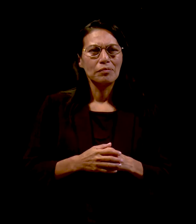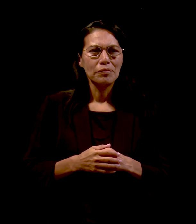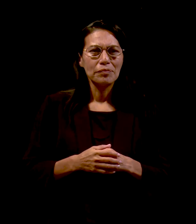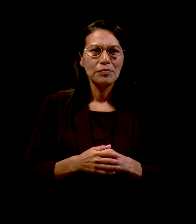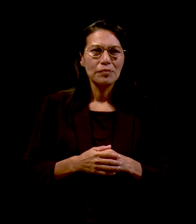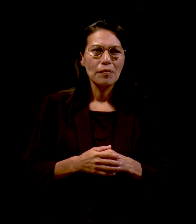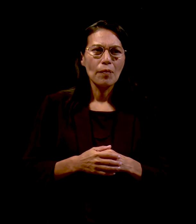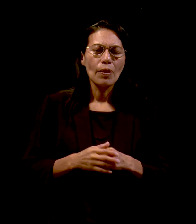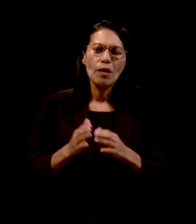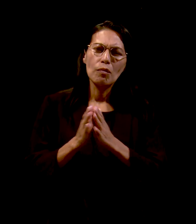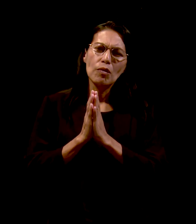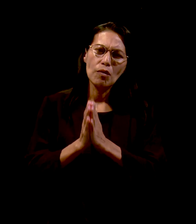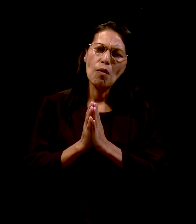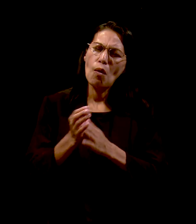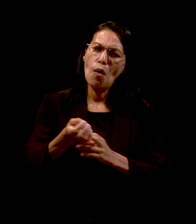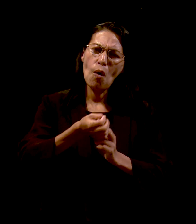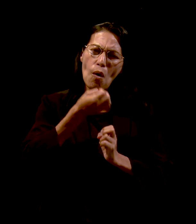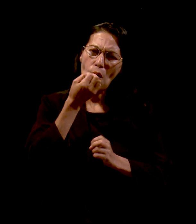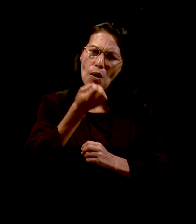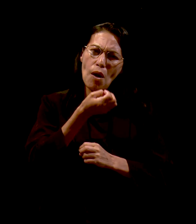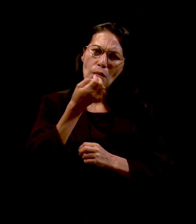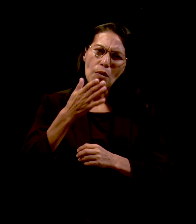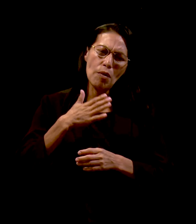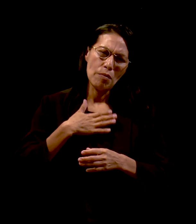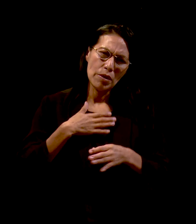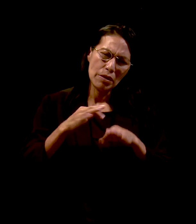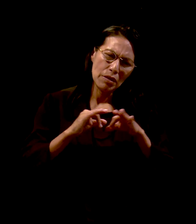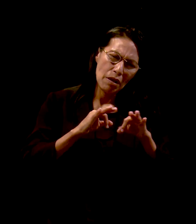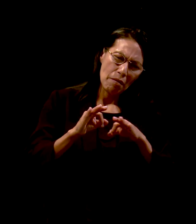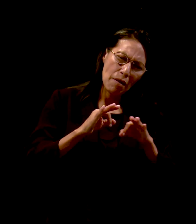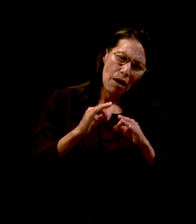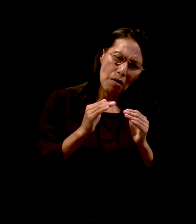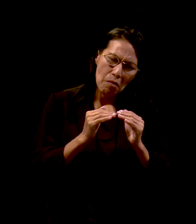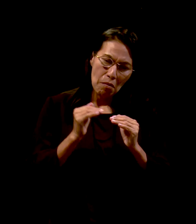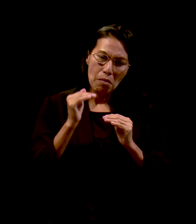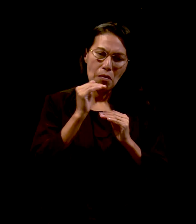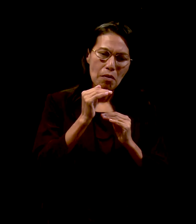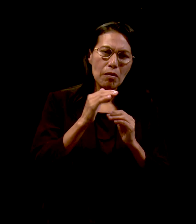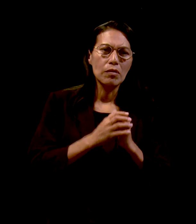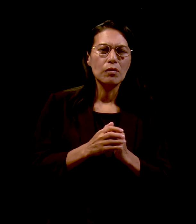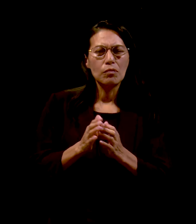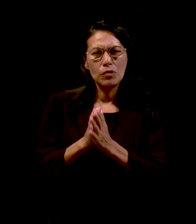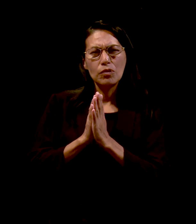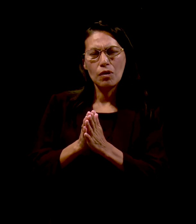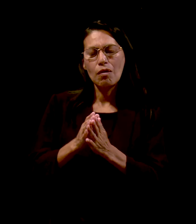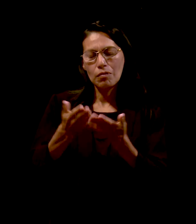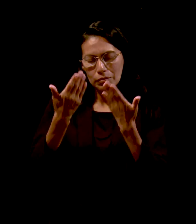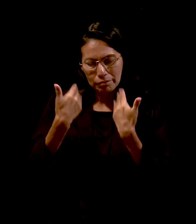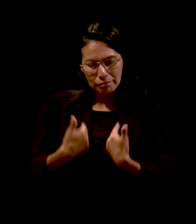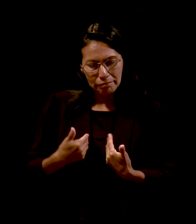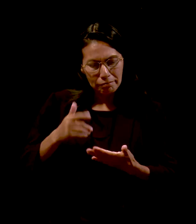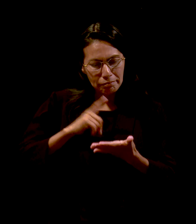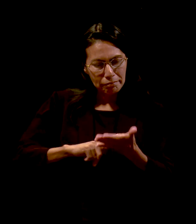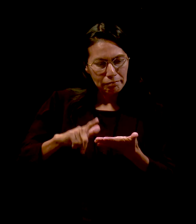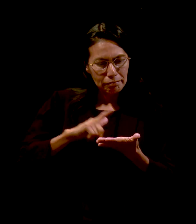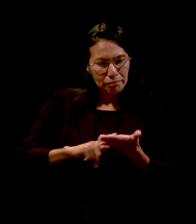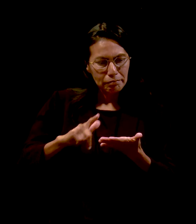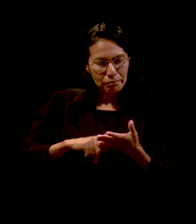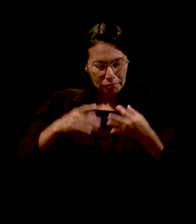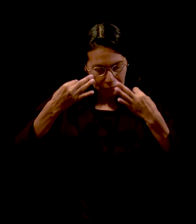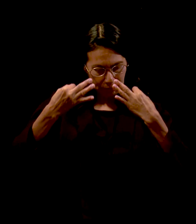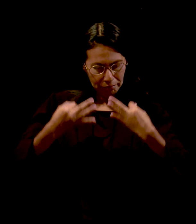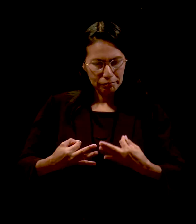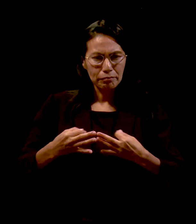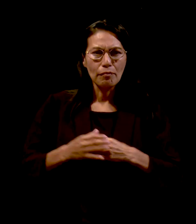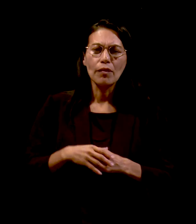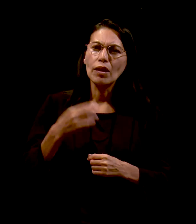que me pongan en oración por una posición de trabajo mejor en el hospital y que sea mi reputación limpiada en el nombre poderoso